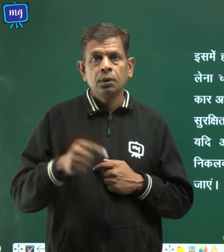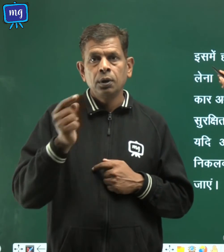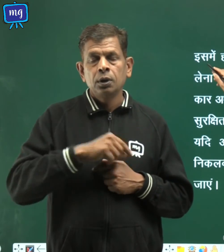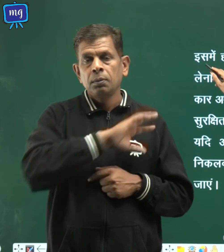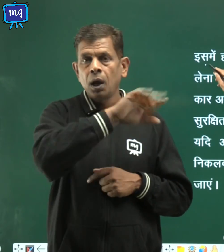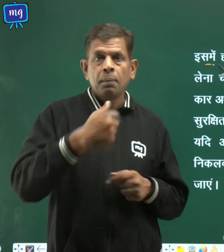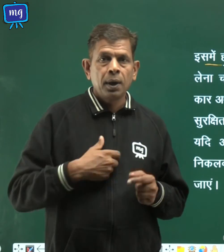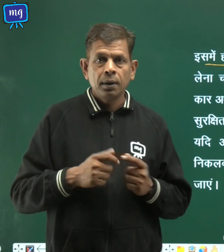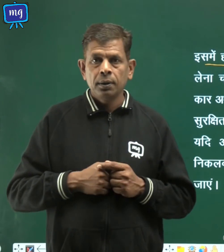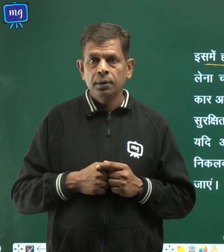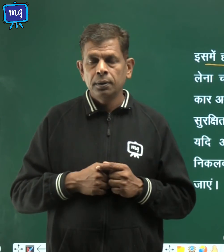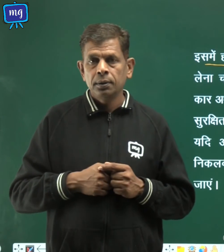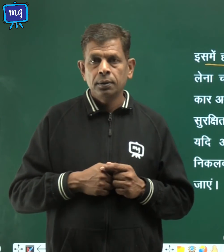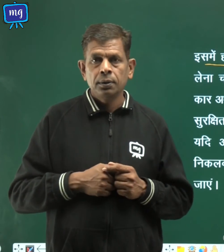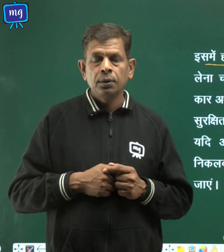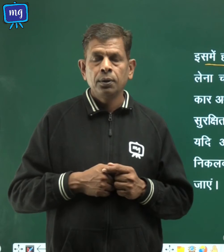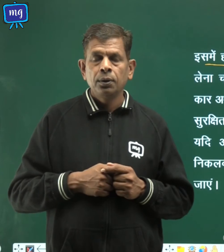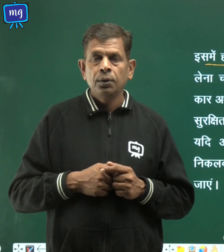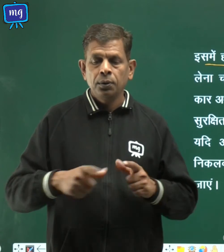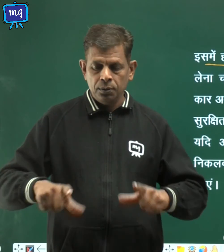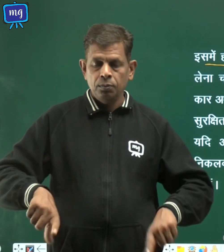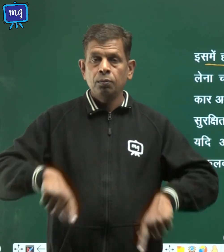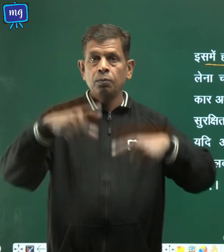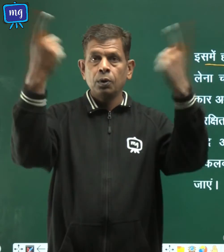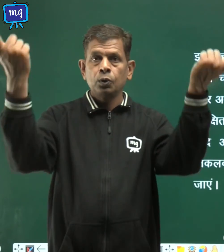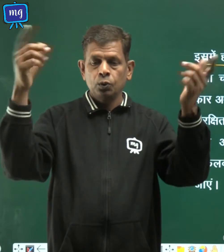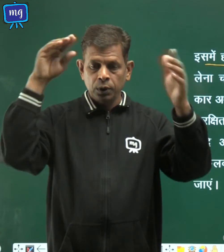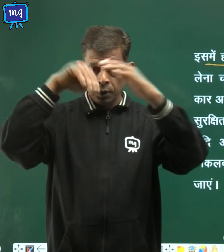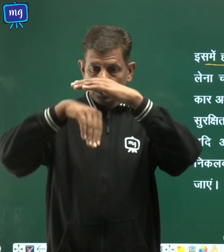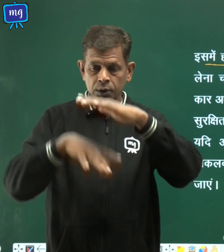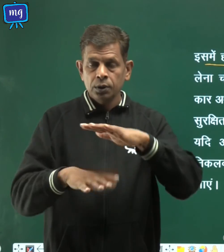इसमें हमें वृक्षों के नीचे